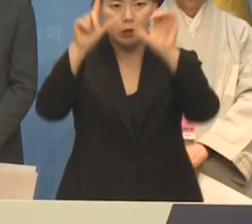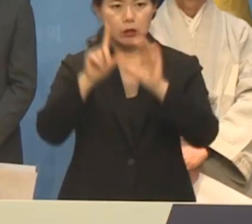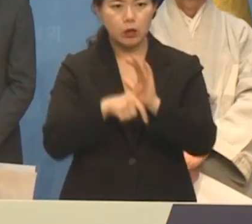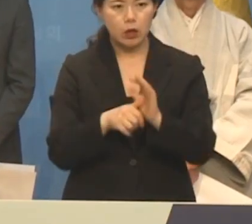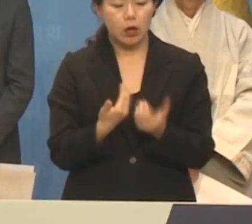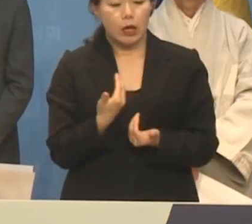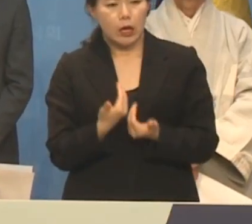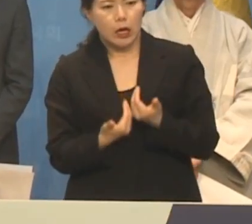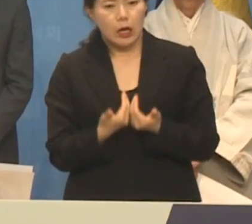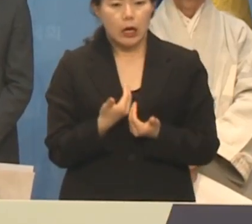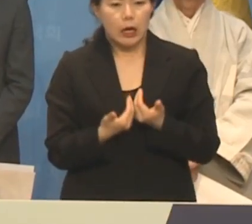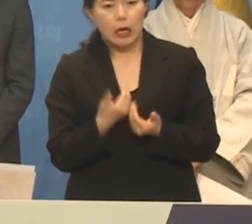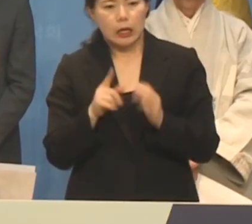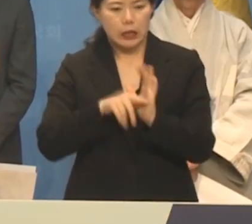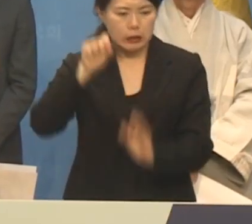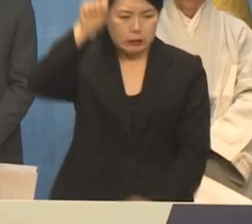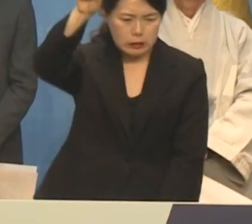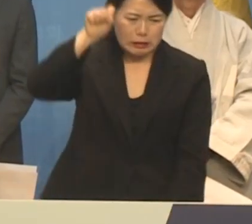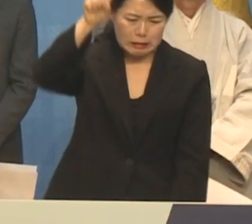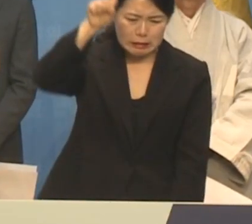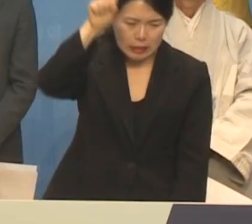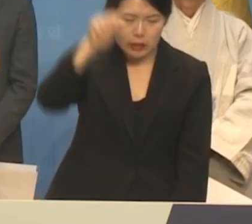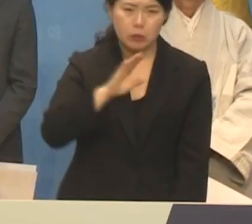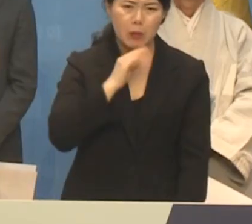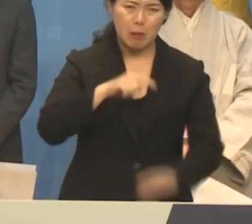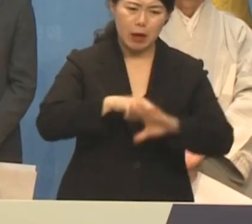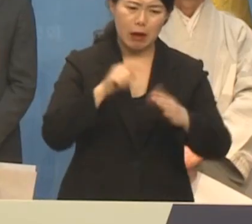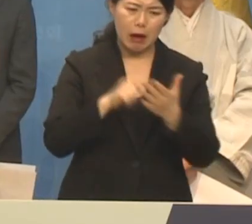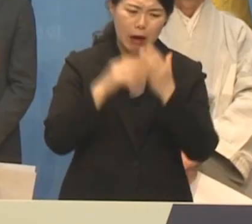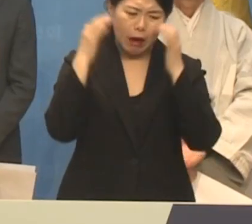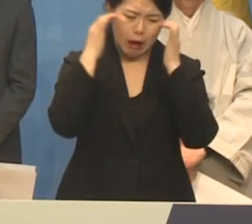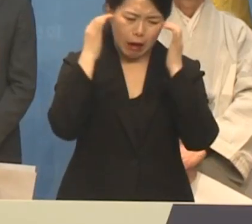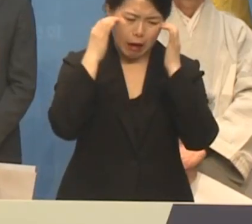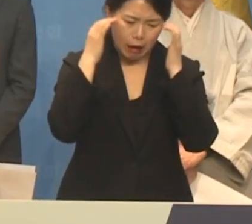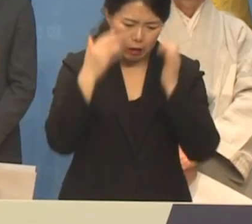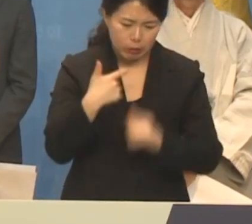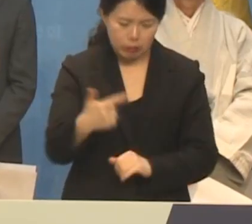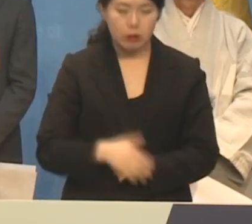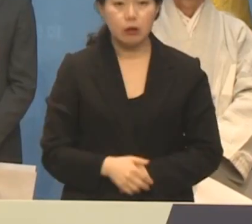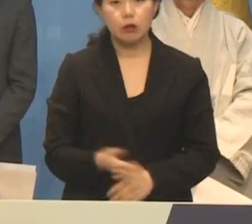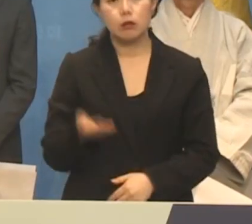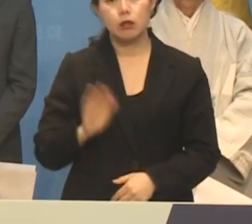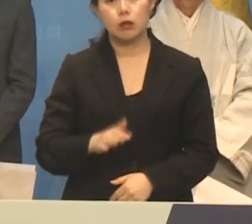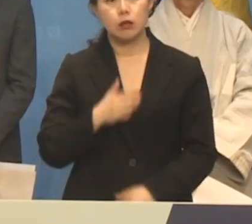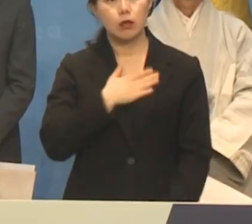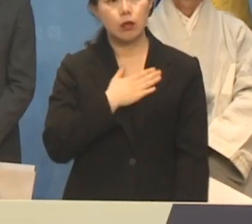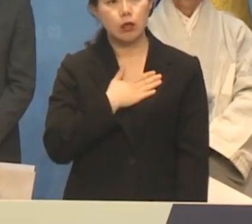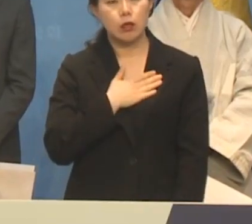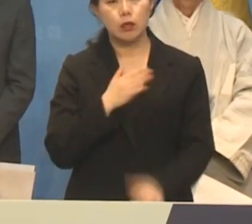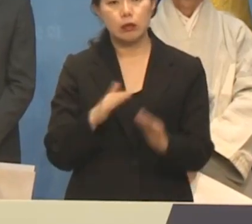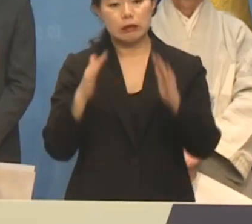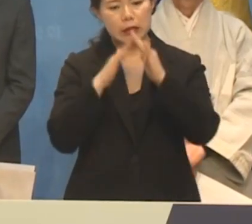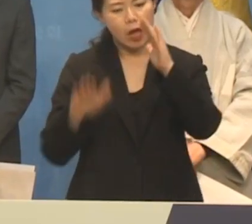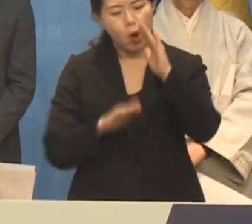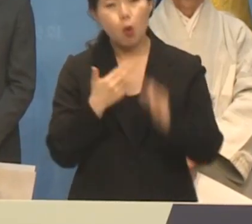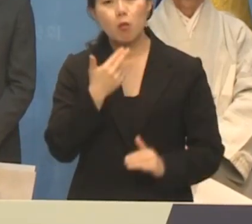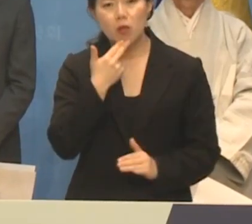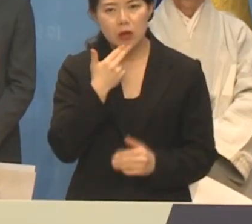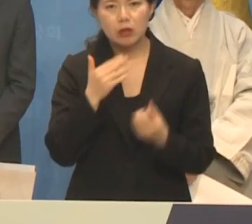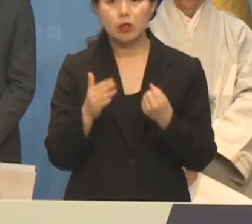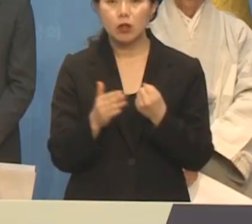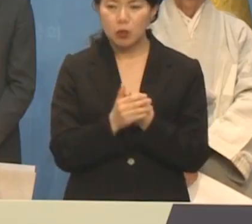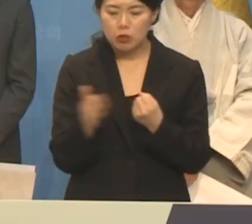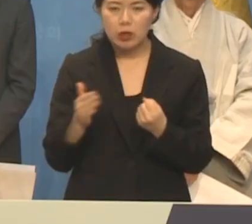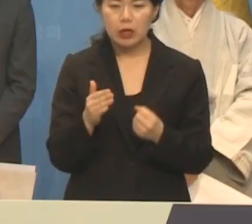속에서 수령을 하면서 엄청나게 마음고생을 했는데 아마 나는 가정이 없기 때문에 출가한